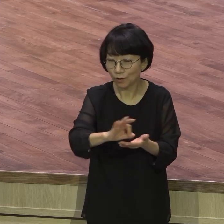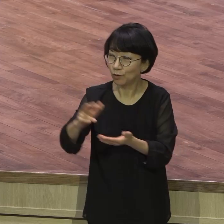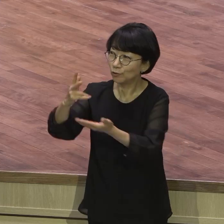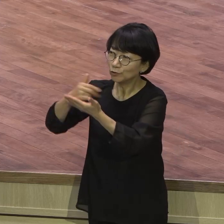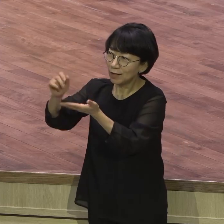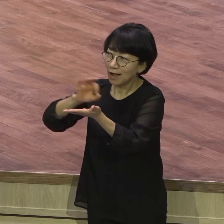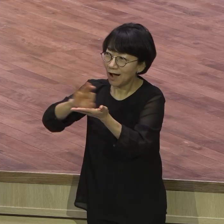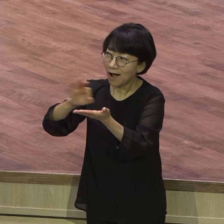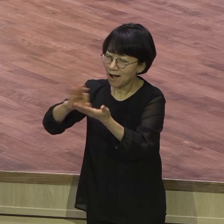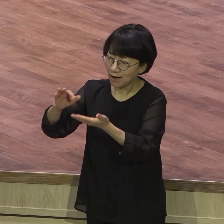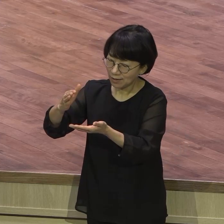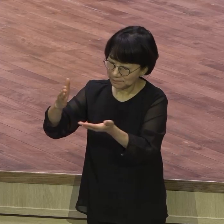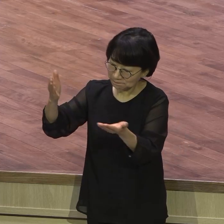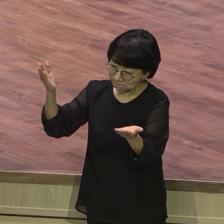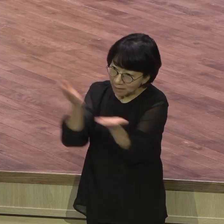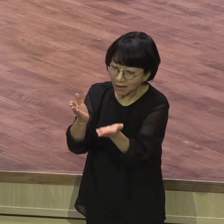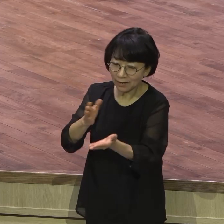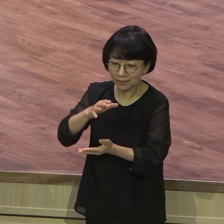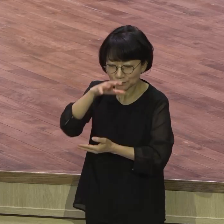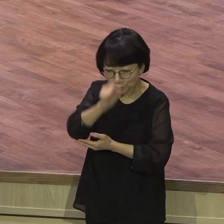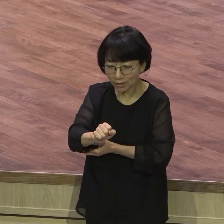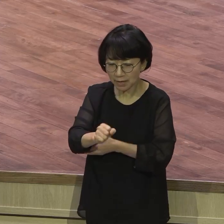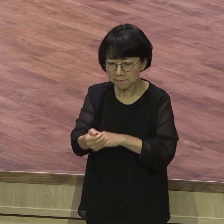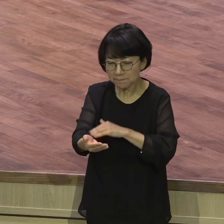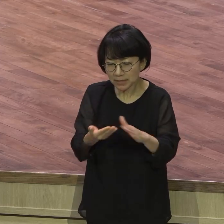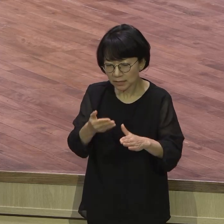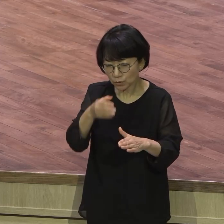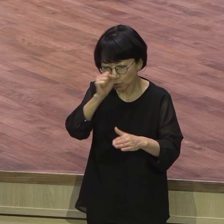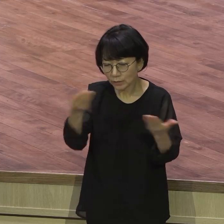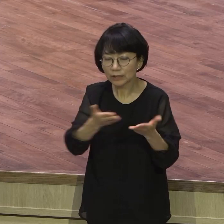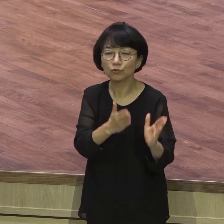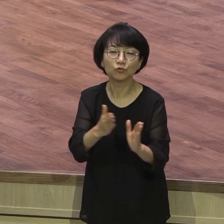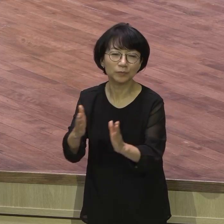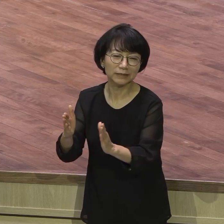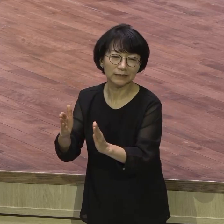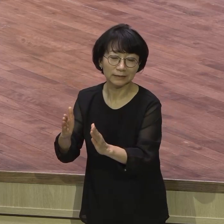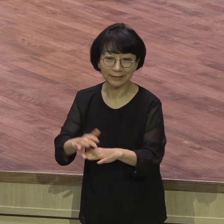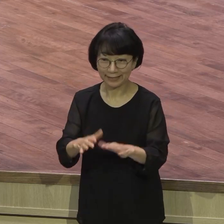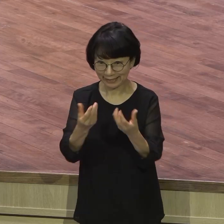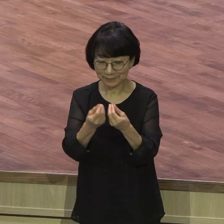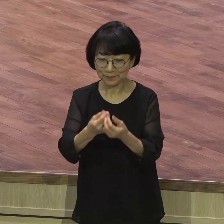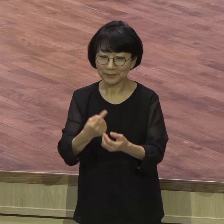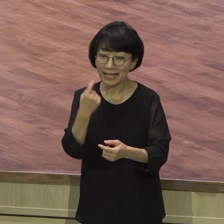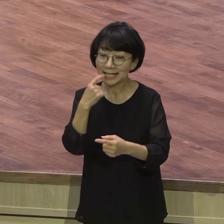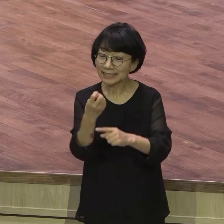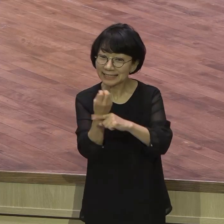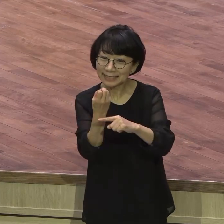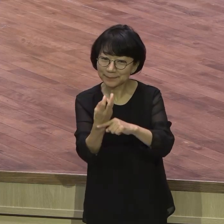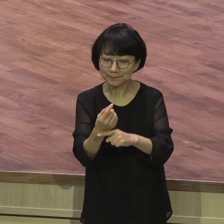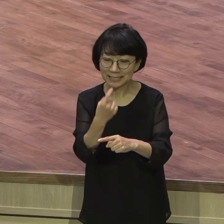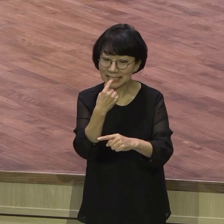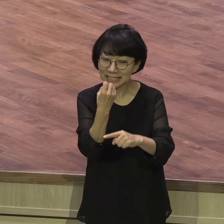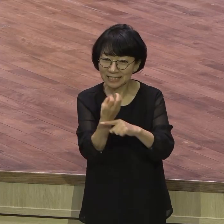쓰이심에 합당하며 모든 선한 일에 준비함이 되리라 아무리 검그릇 엉그릇이라도